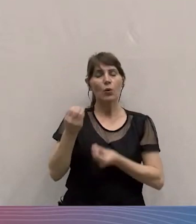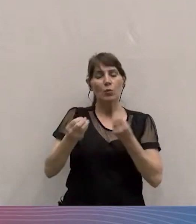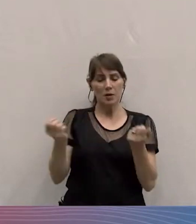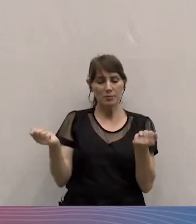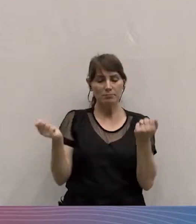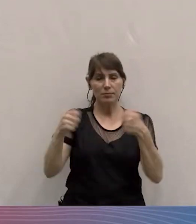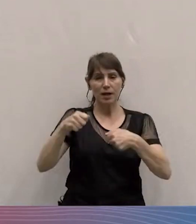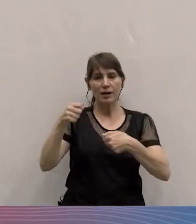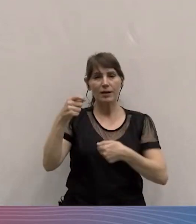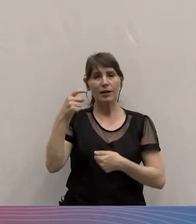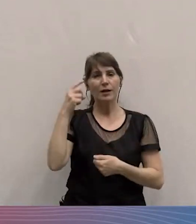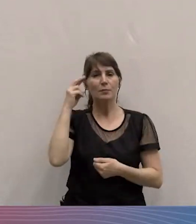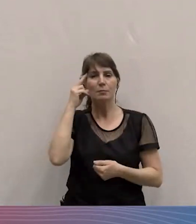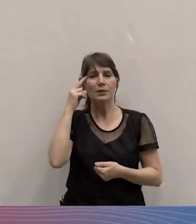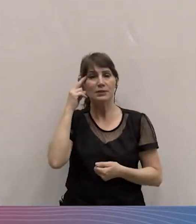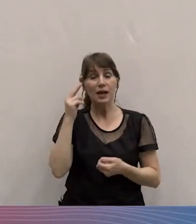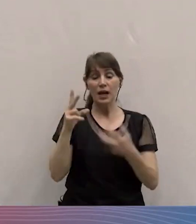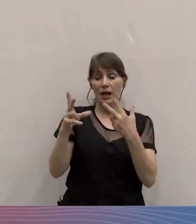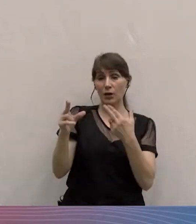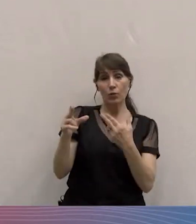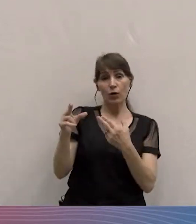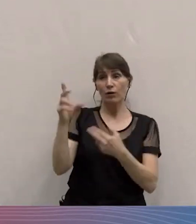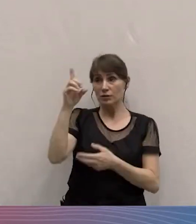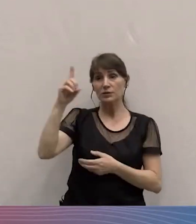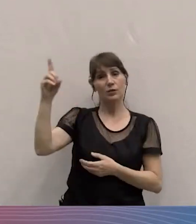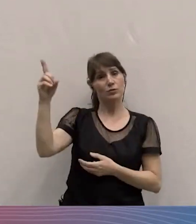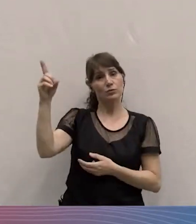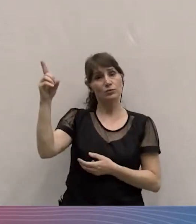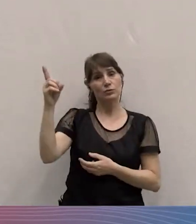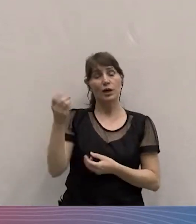capacidade seria um substituto de Deus.